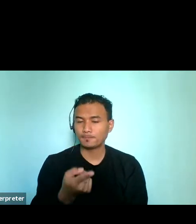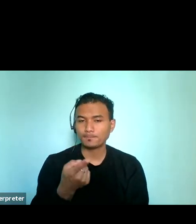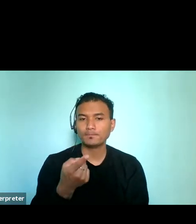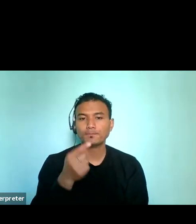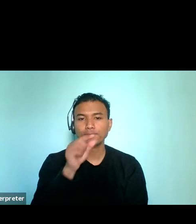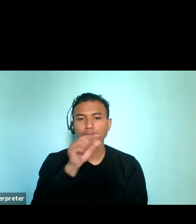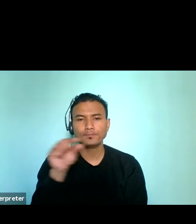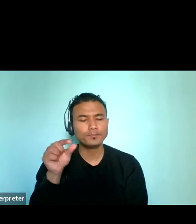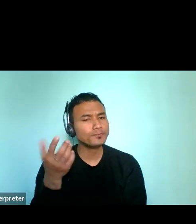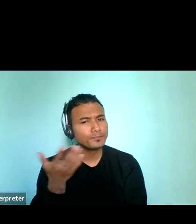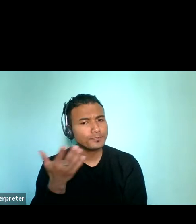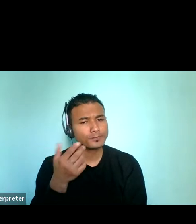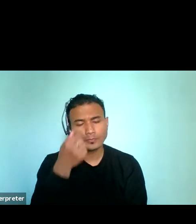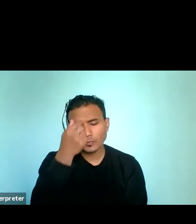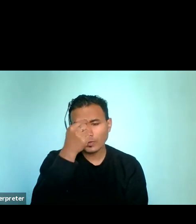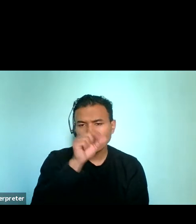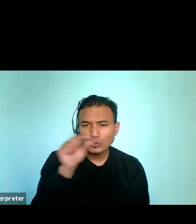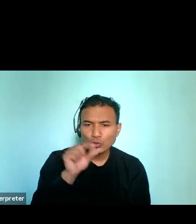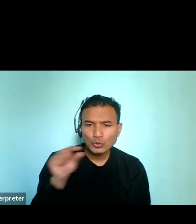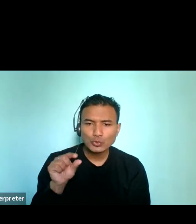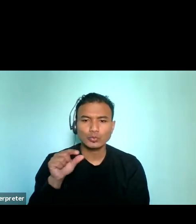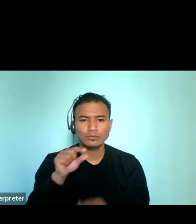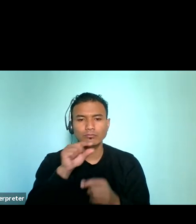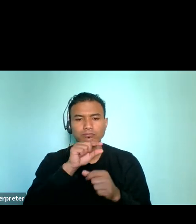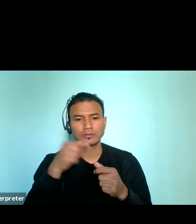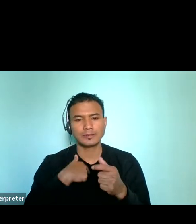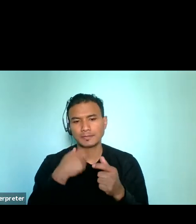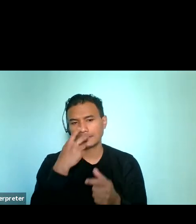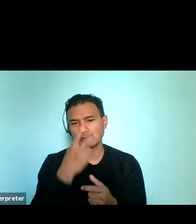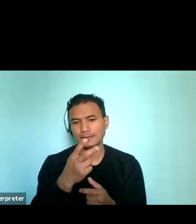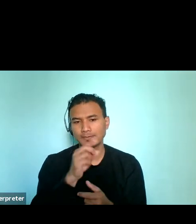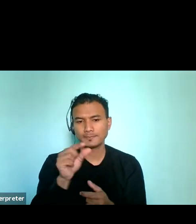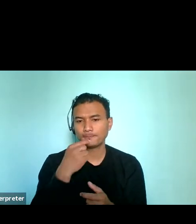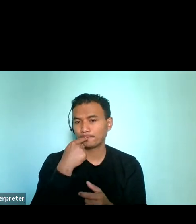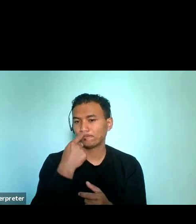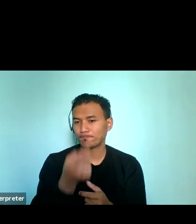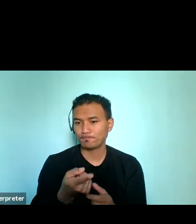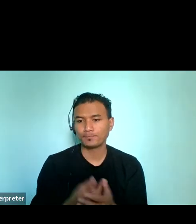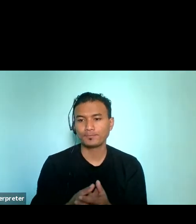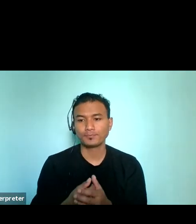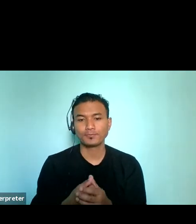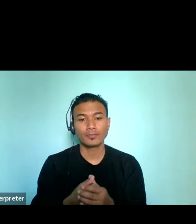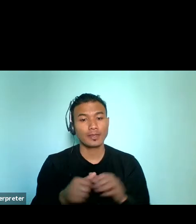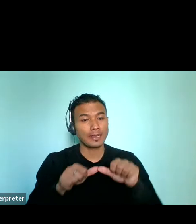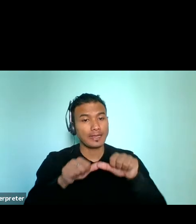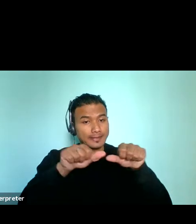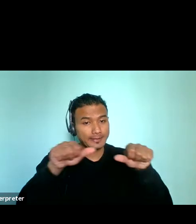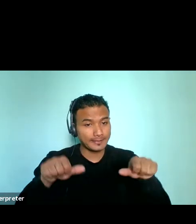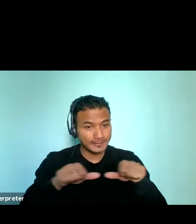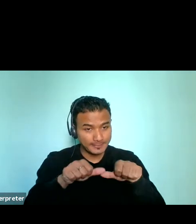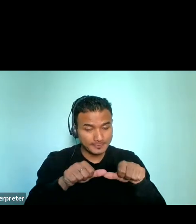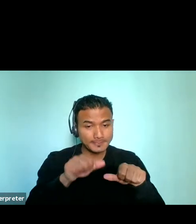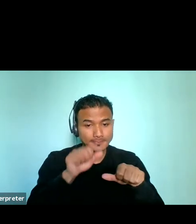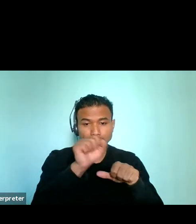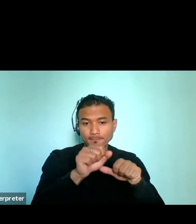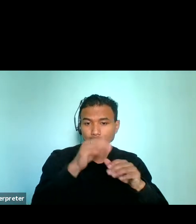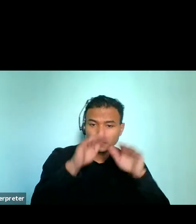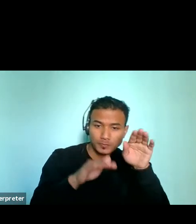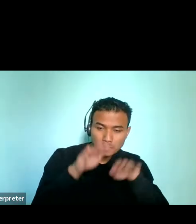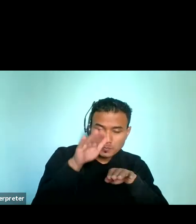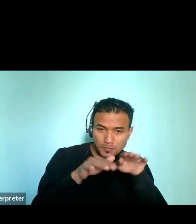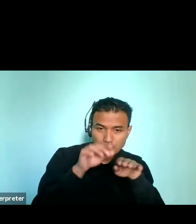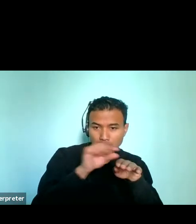Yang pertama adalah soal ketimpangan penguasaan tanah, terutama petani di Jawa, Bali, dan